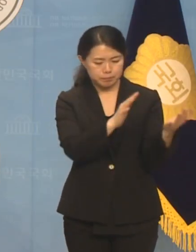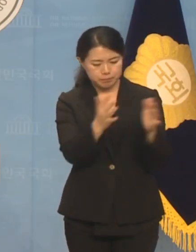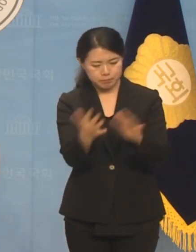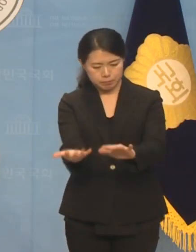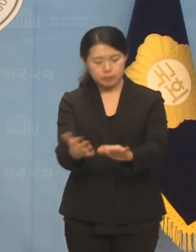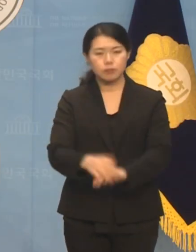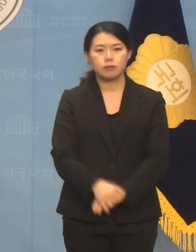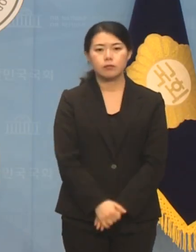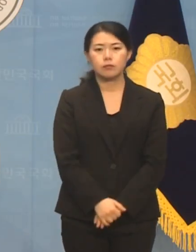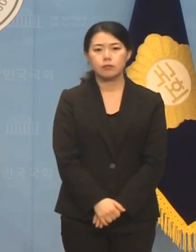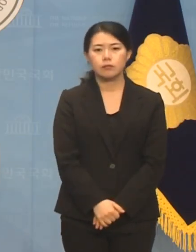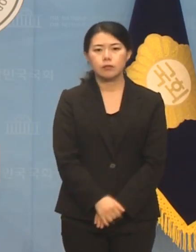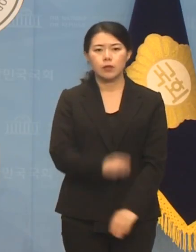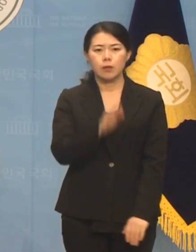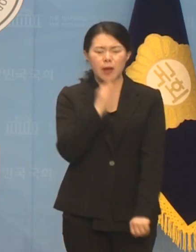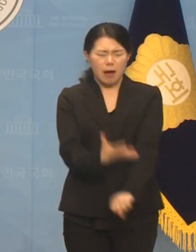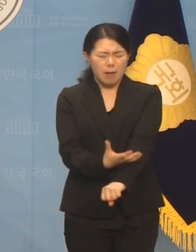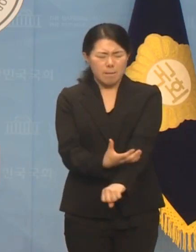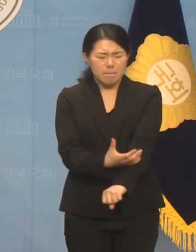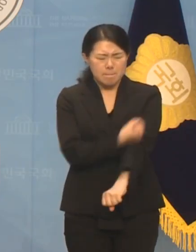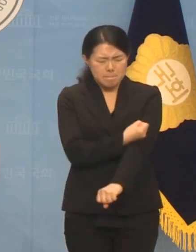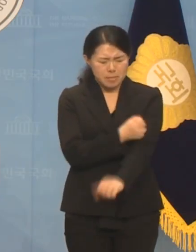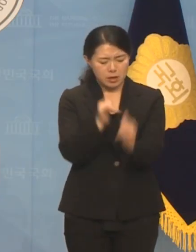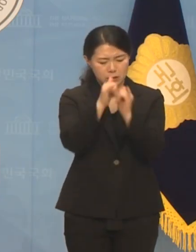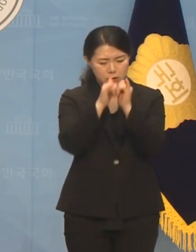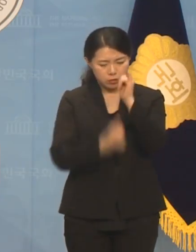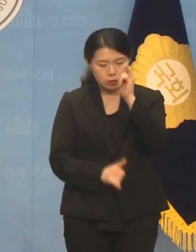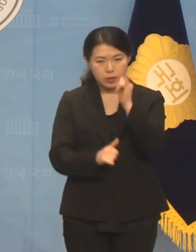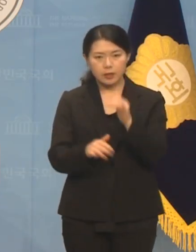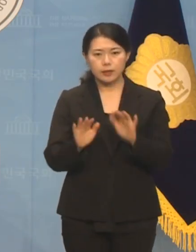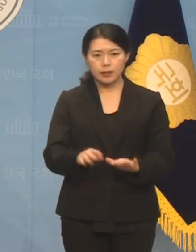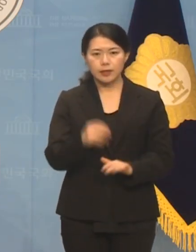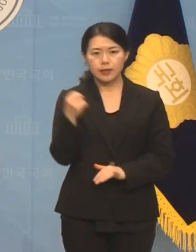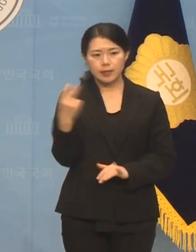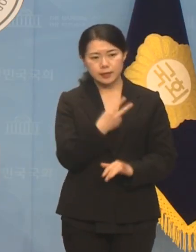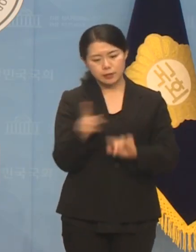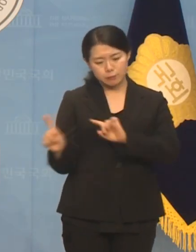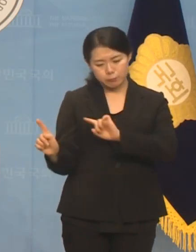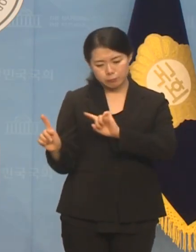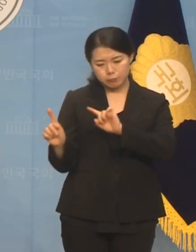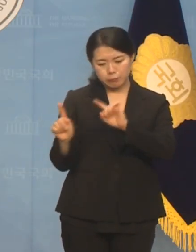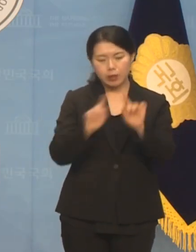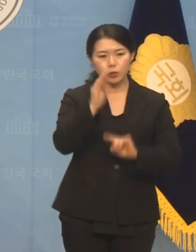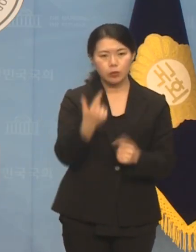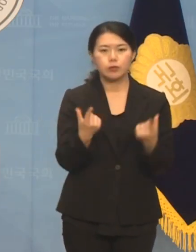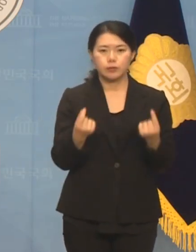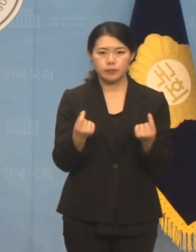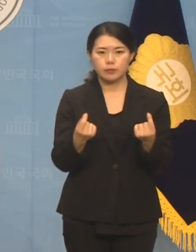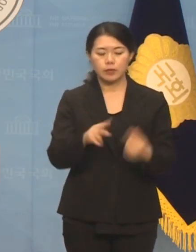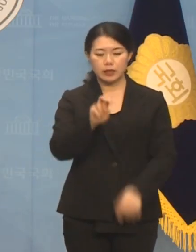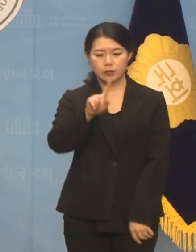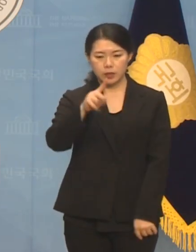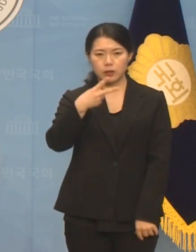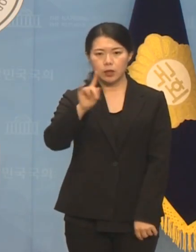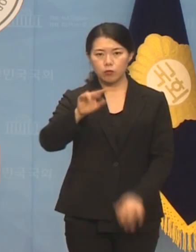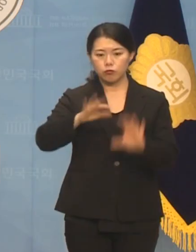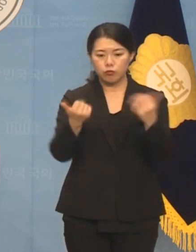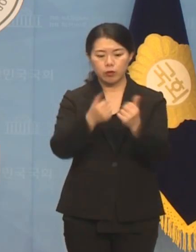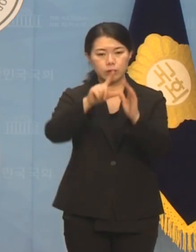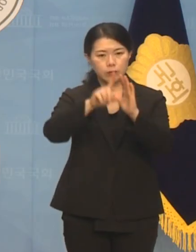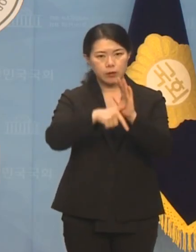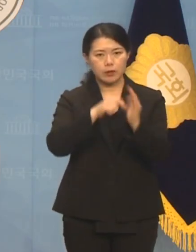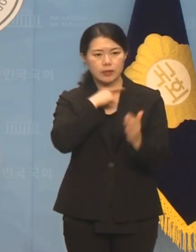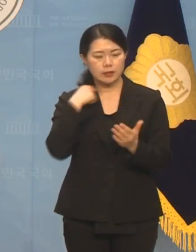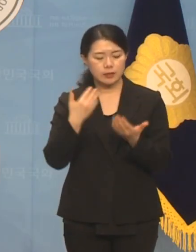합니다. 이 참혹한 비극의 역사는 조금씩 바로 잡혀가고 있습니다. 제21대 국회에서는